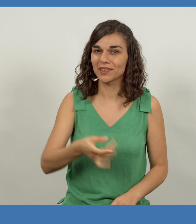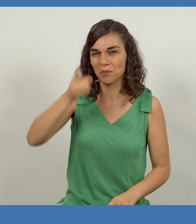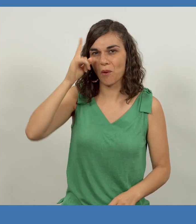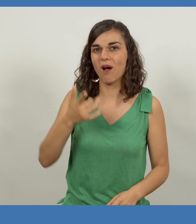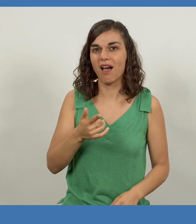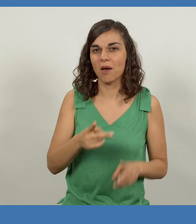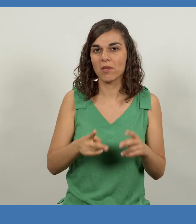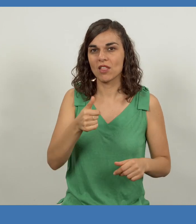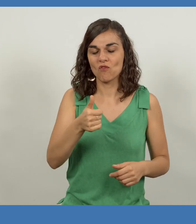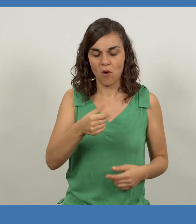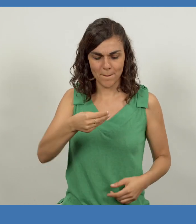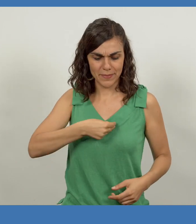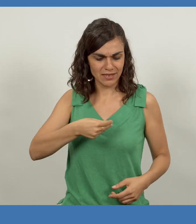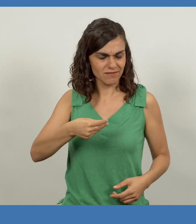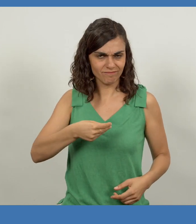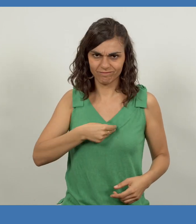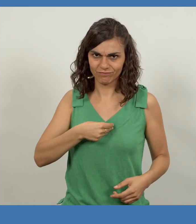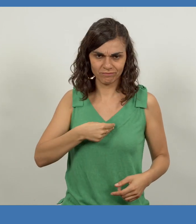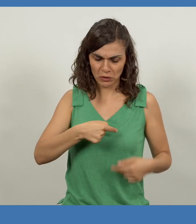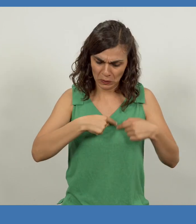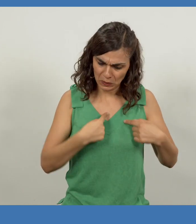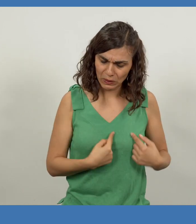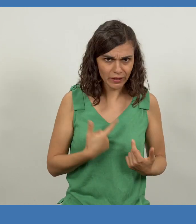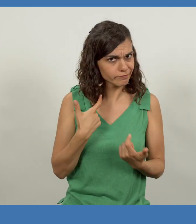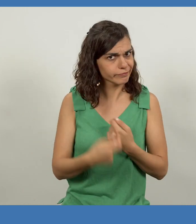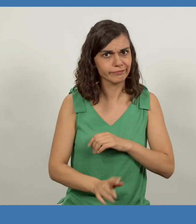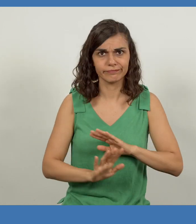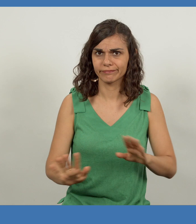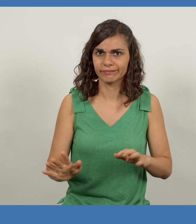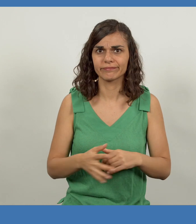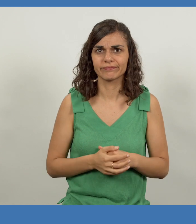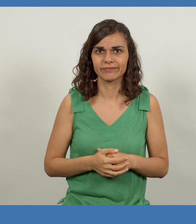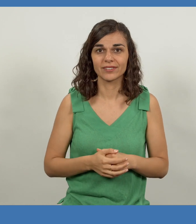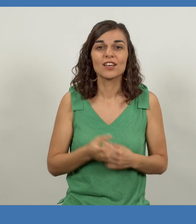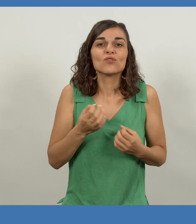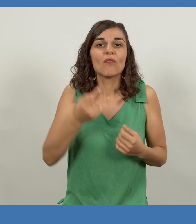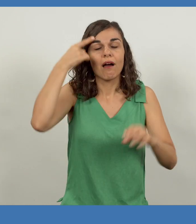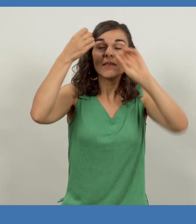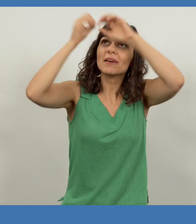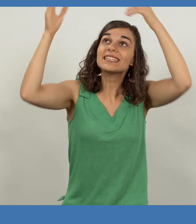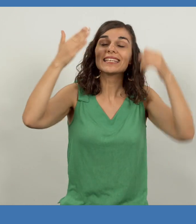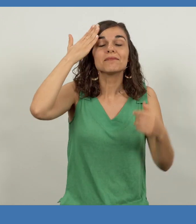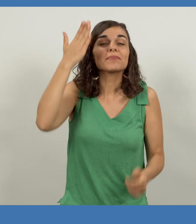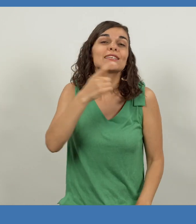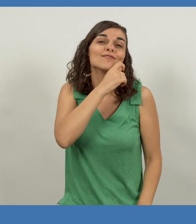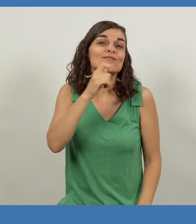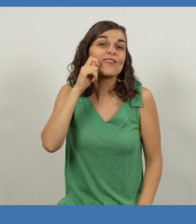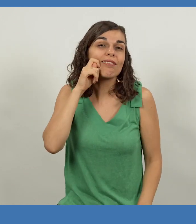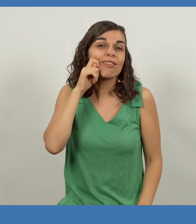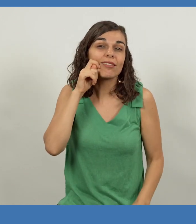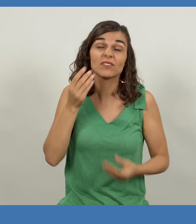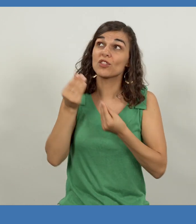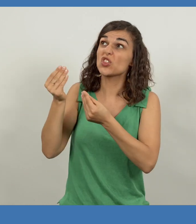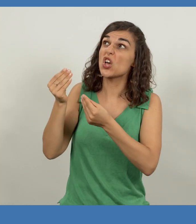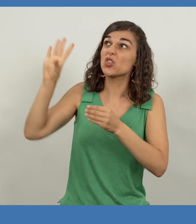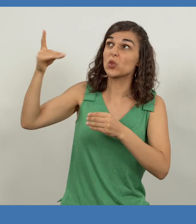mauvaise intention. Et bien souvent nous pensons que jeûner peut faire pression sur Dieu. Seigneur, tu vois, je jeûne, je